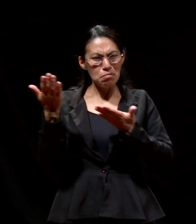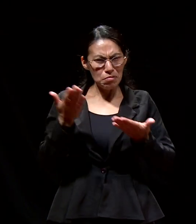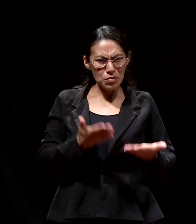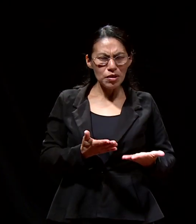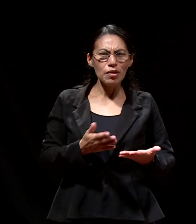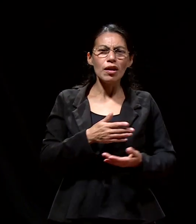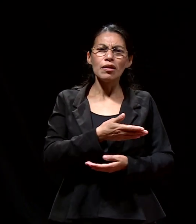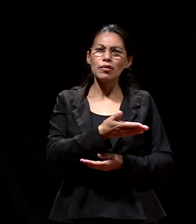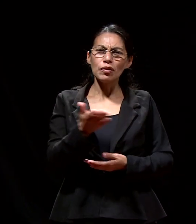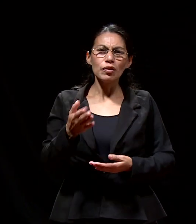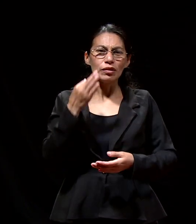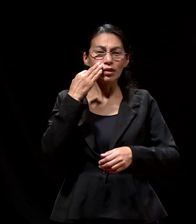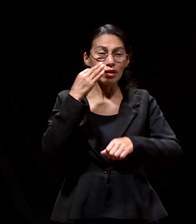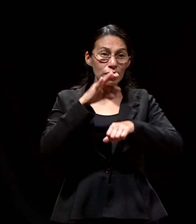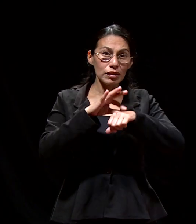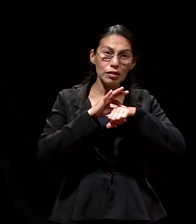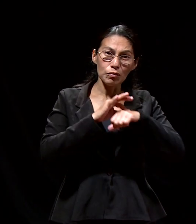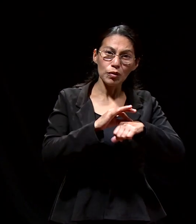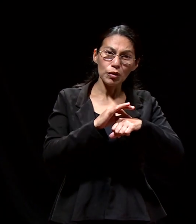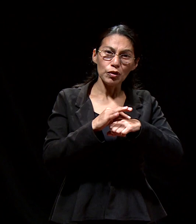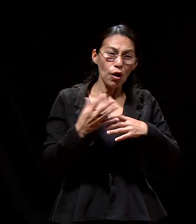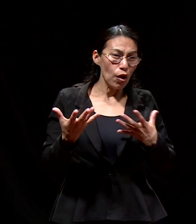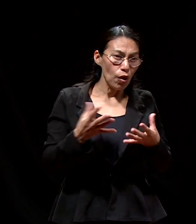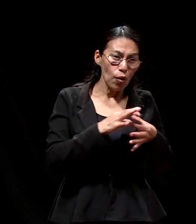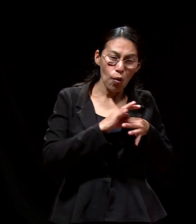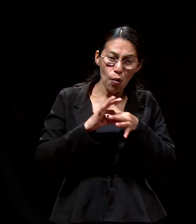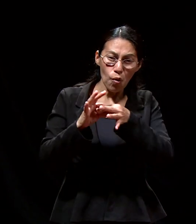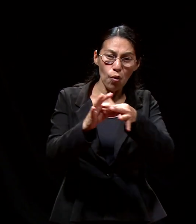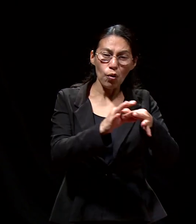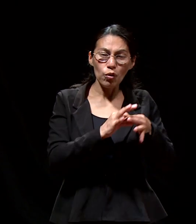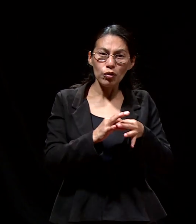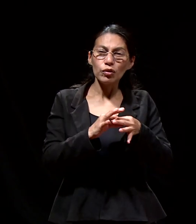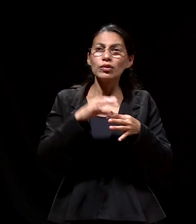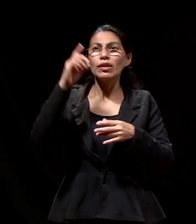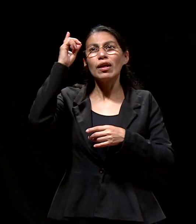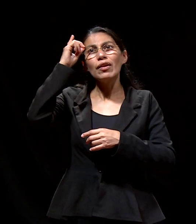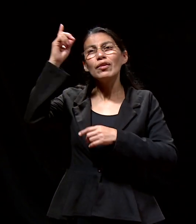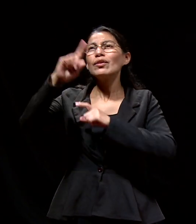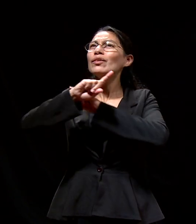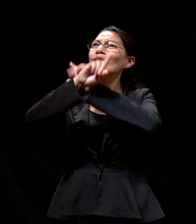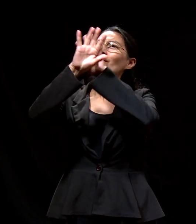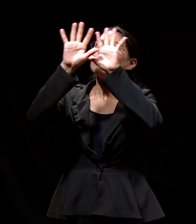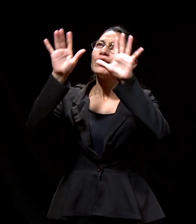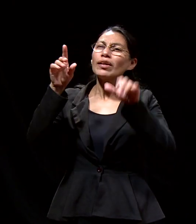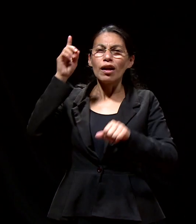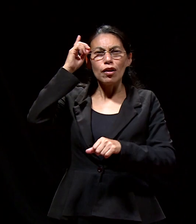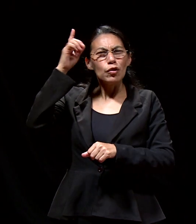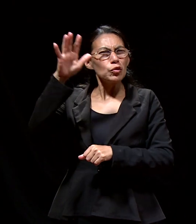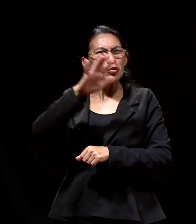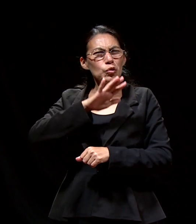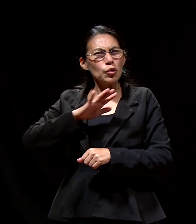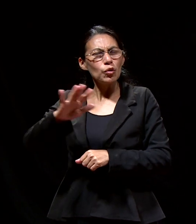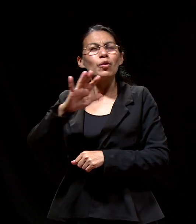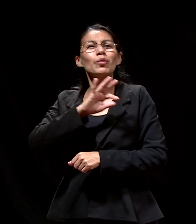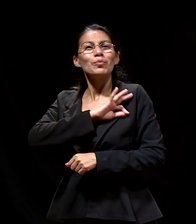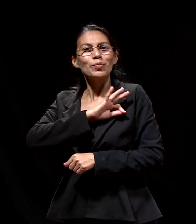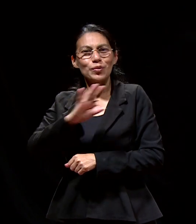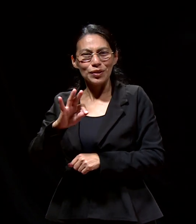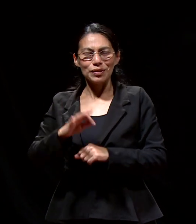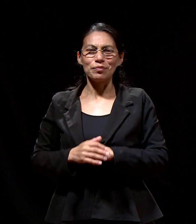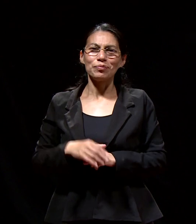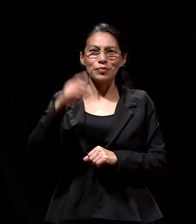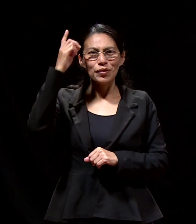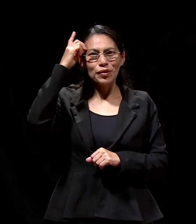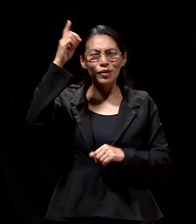testimonio y glorificar junto con nosotros al Dios de lo imposible pero de infinita